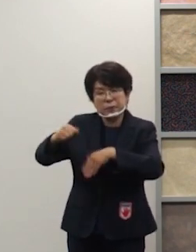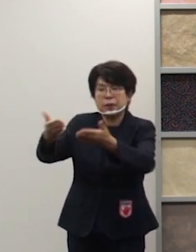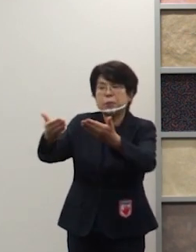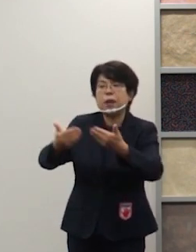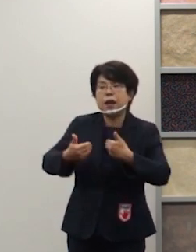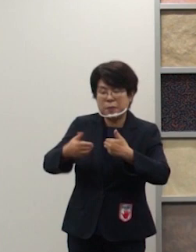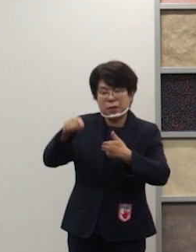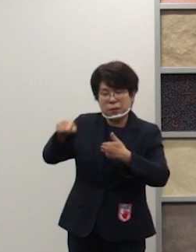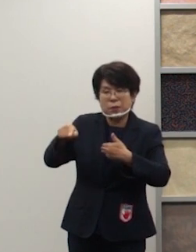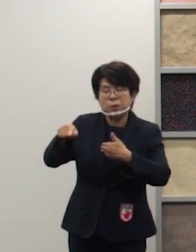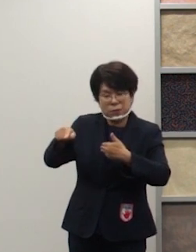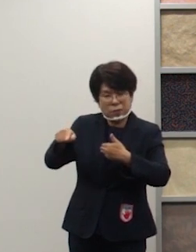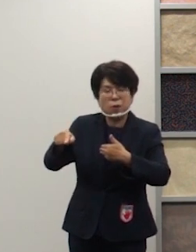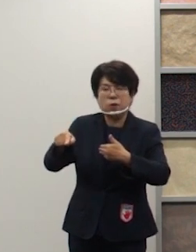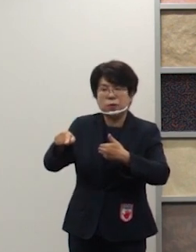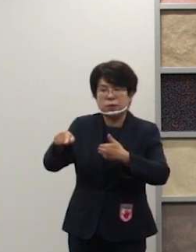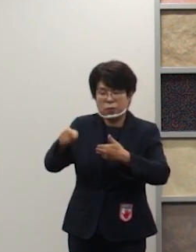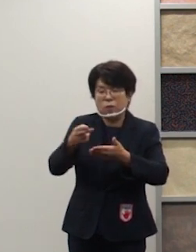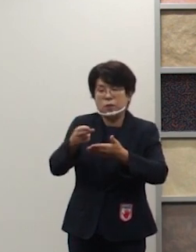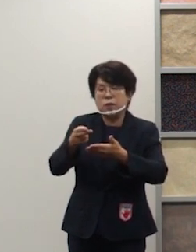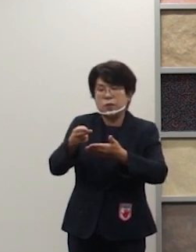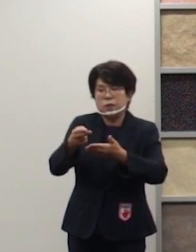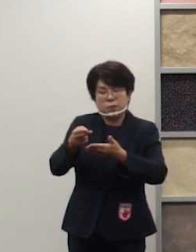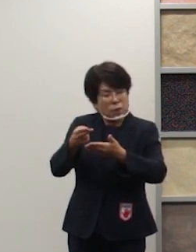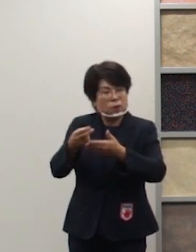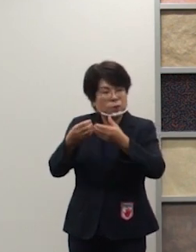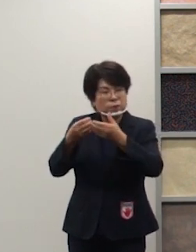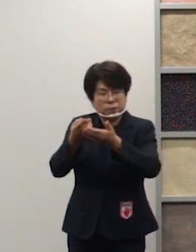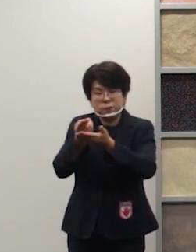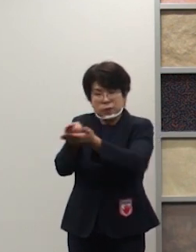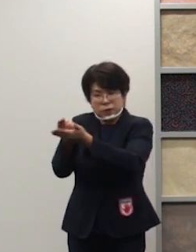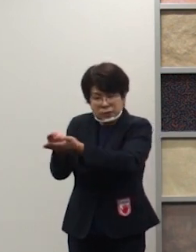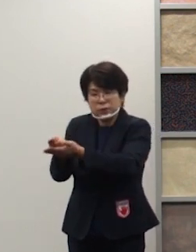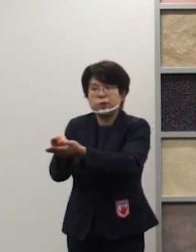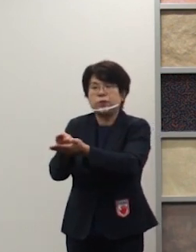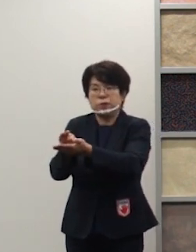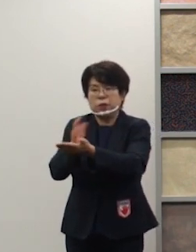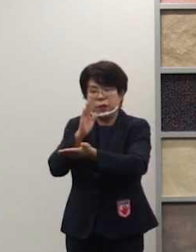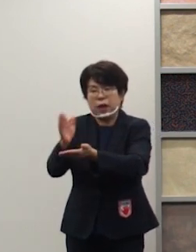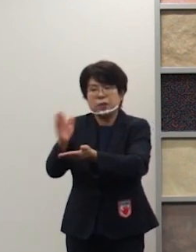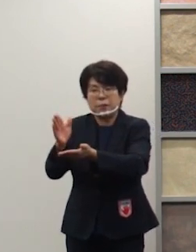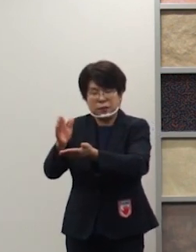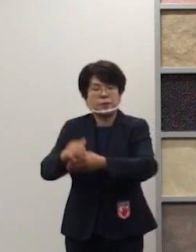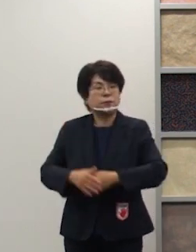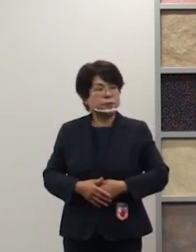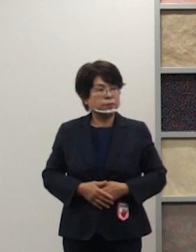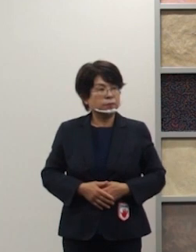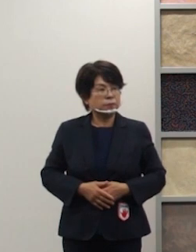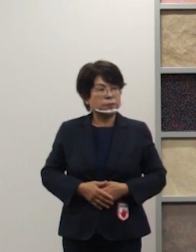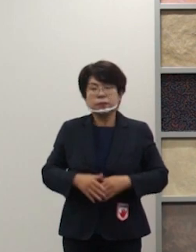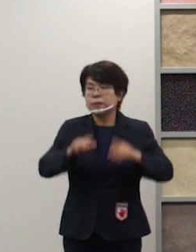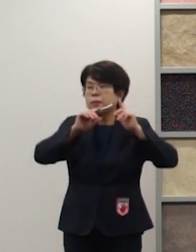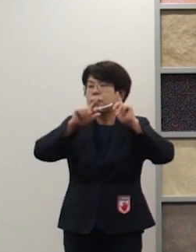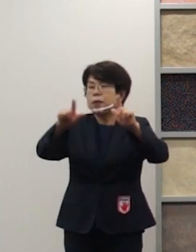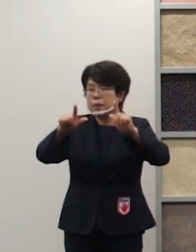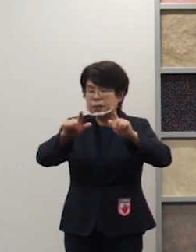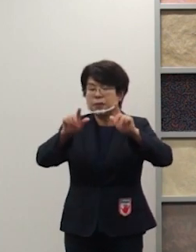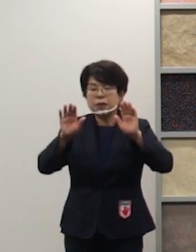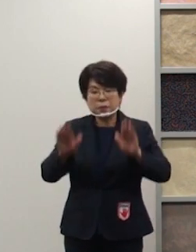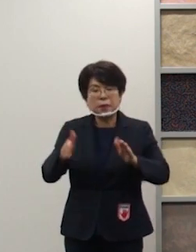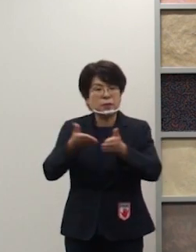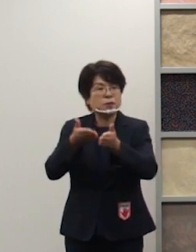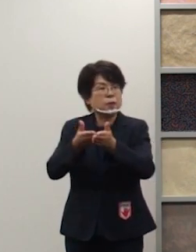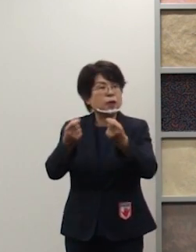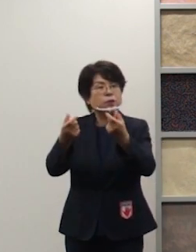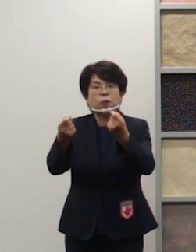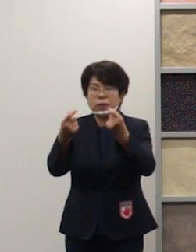していきたいと思いますが、ちょっと詳細、もし詳細不足するとかあればお願いします。 今ご説明申し上げた通り、基本的